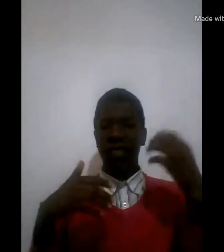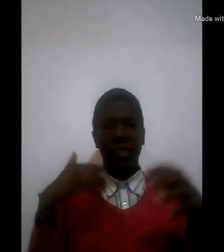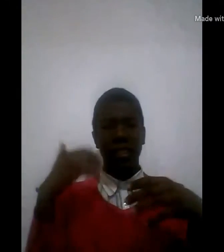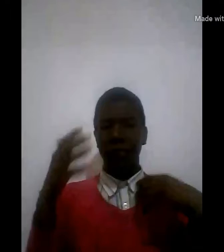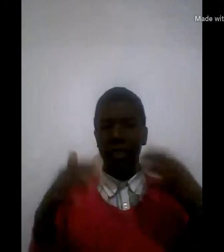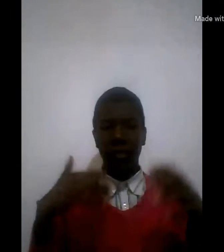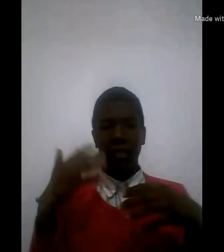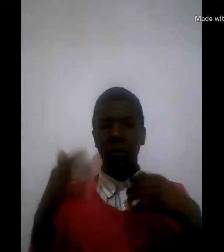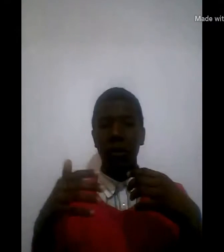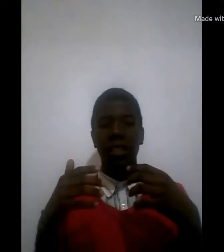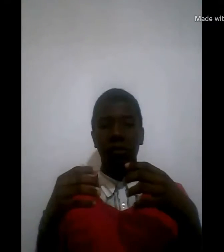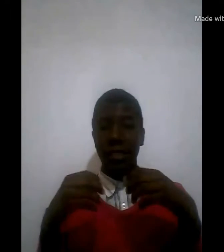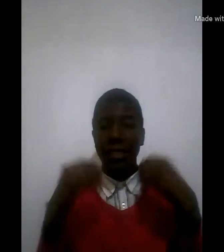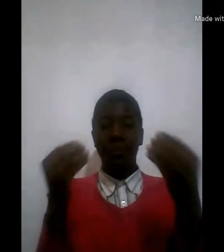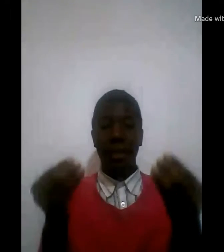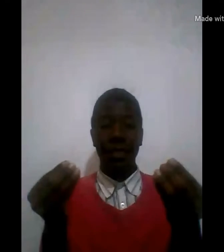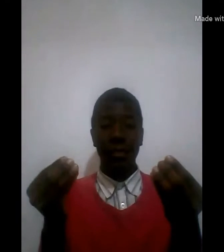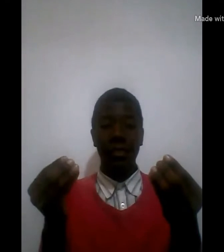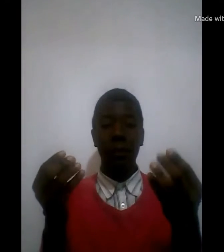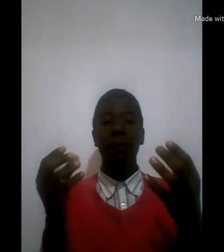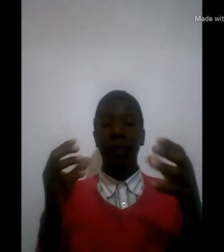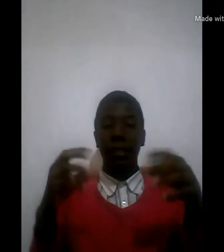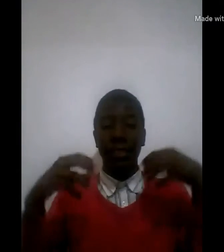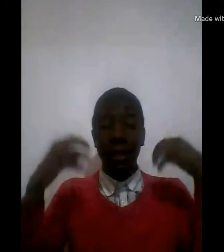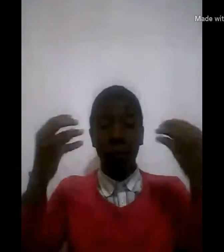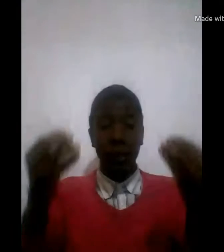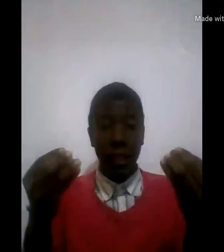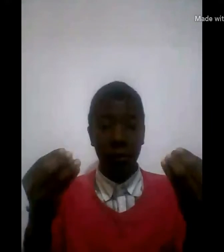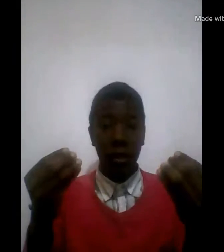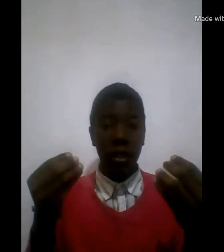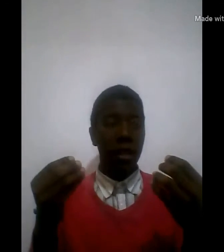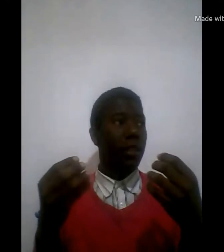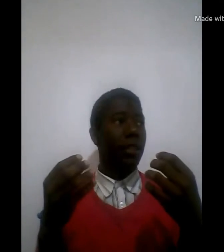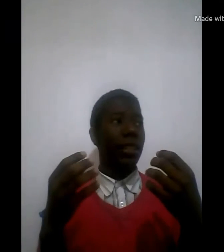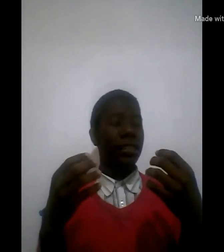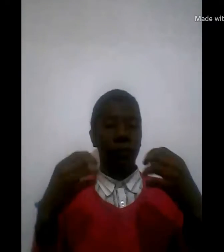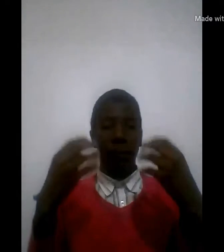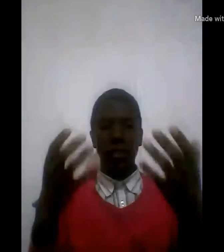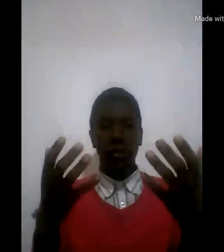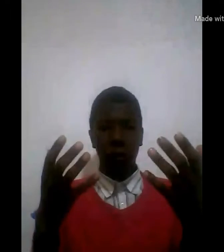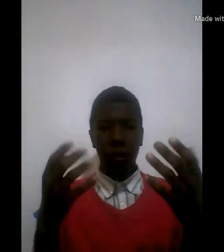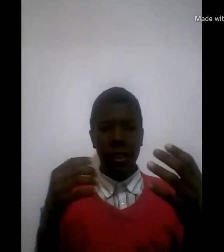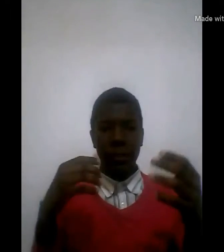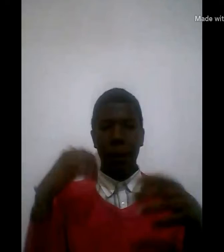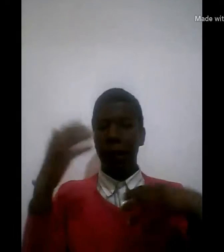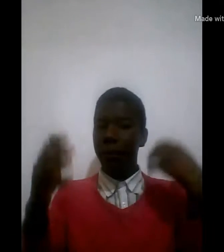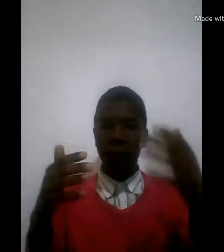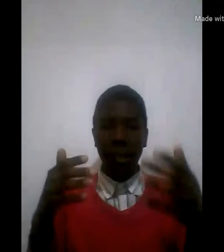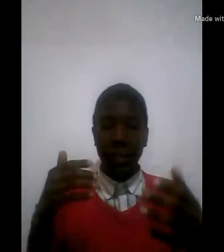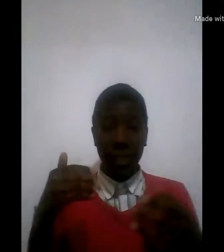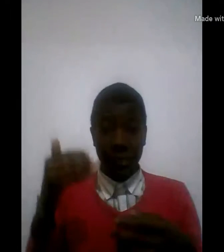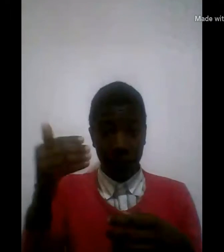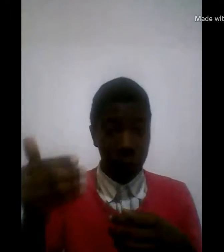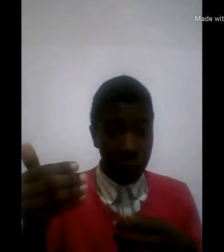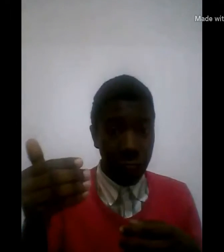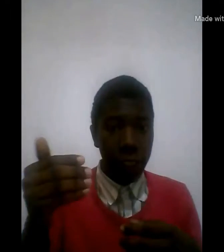enfim, entre várias outras coisas, conhecer as matérias em si, estar por dentro das informações, papai e mamãe tá sempre